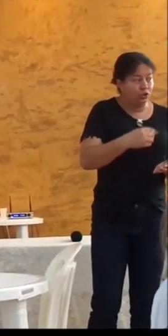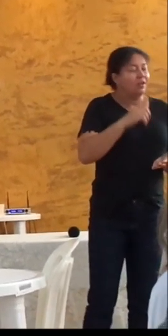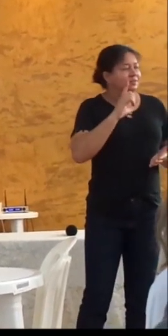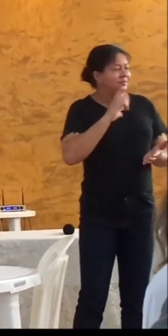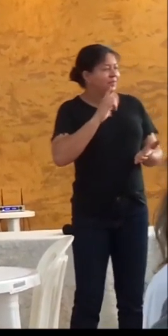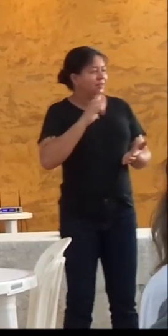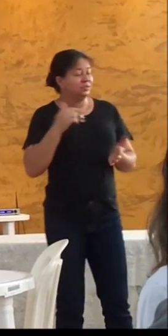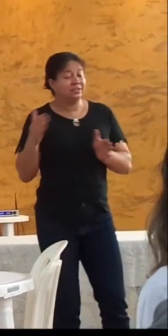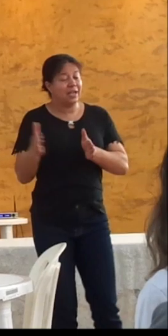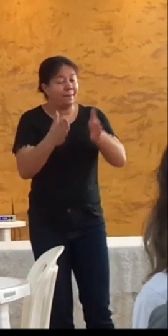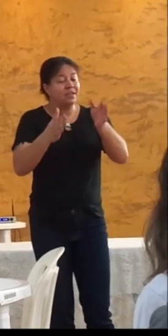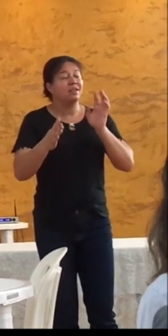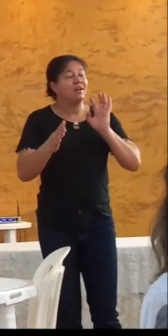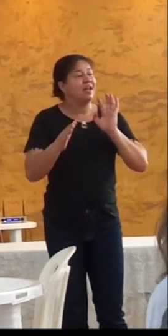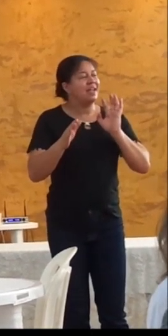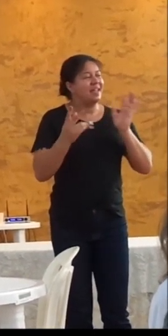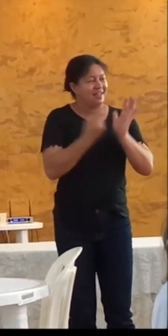tomam o caminho errado,